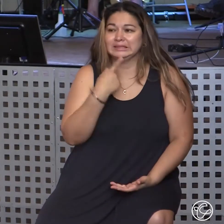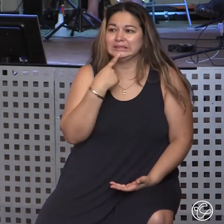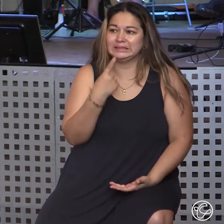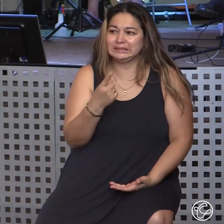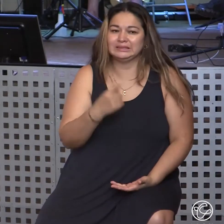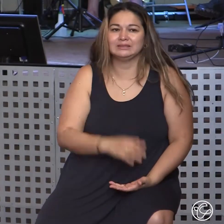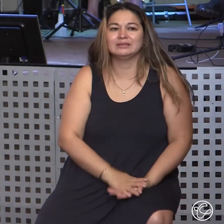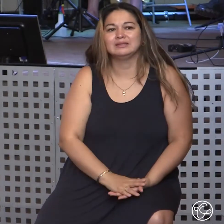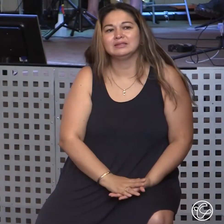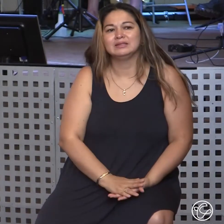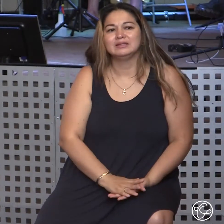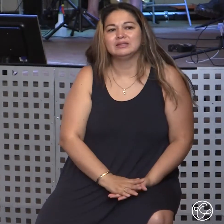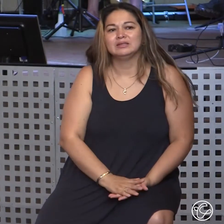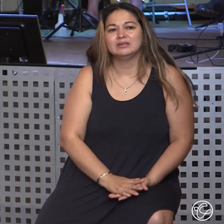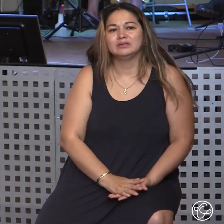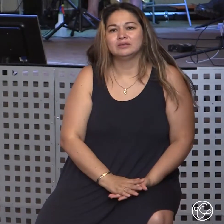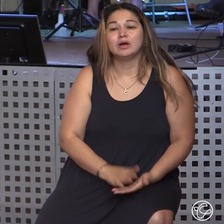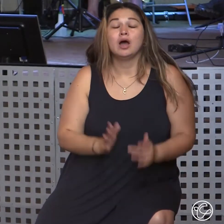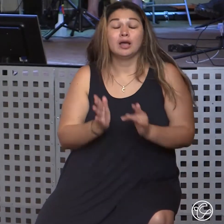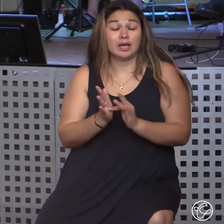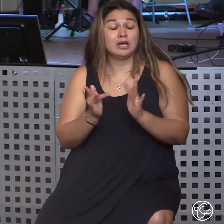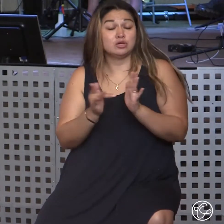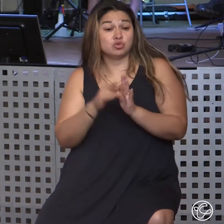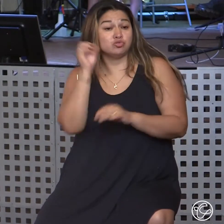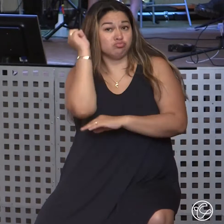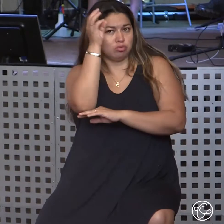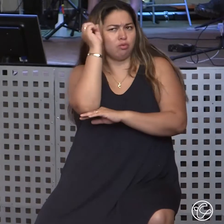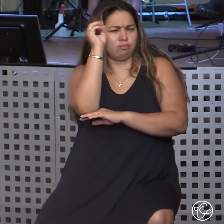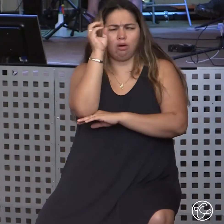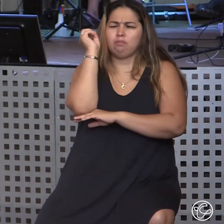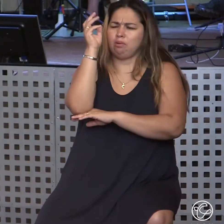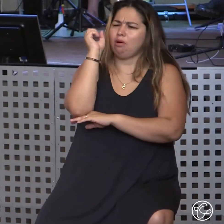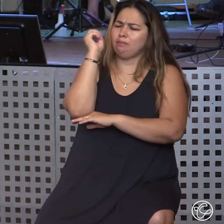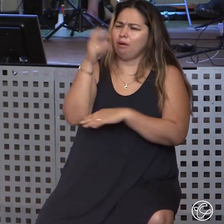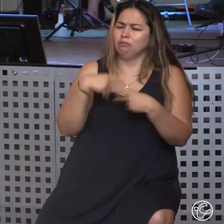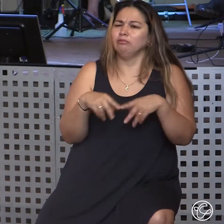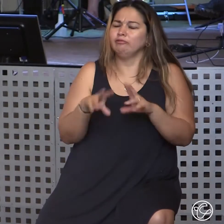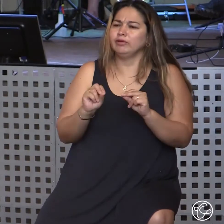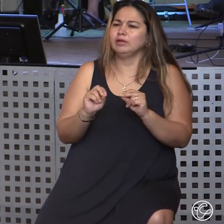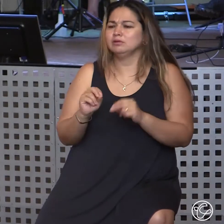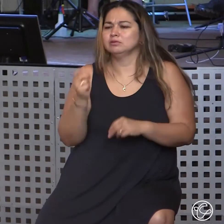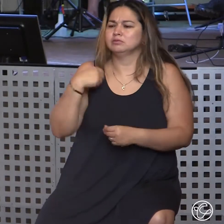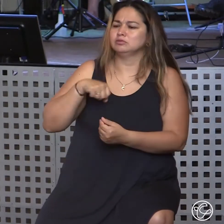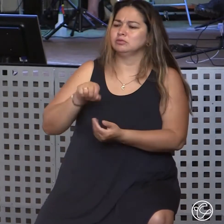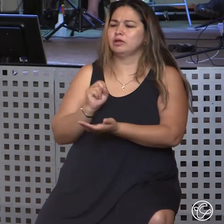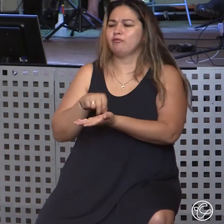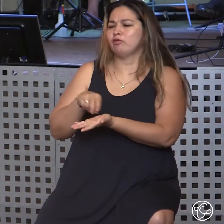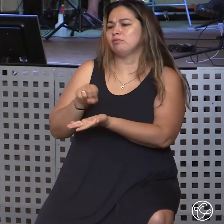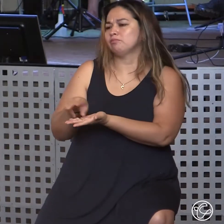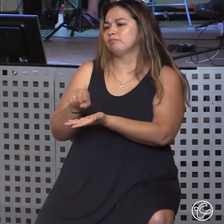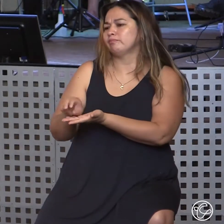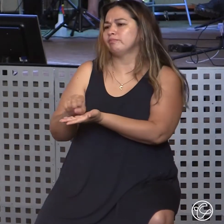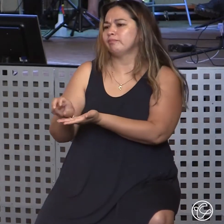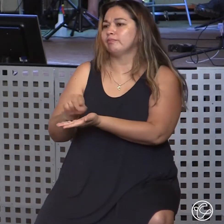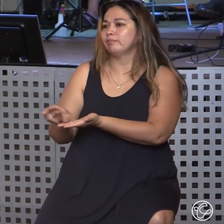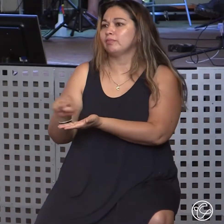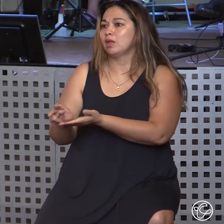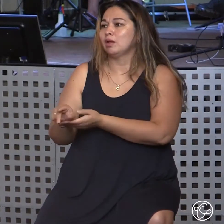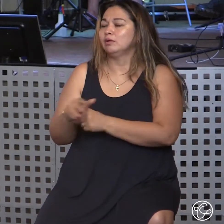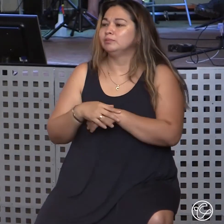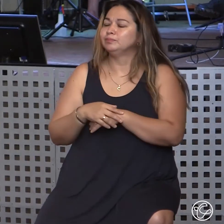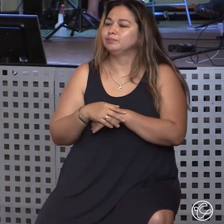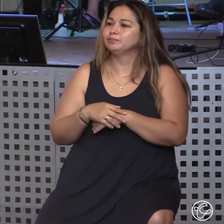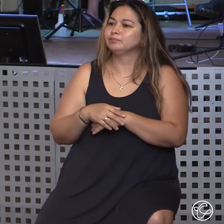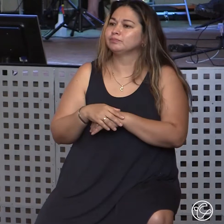dice, aconteció que cuando terminó Jesús estas parábolas, verso 53, se fue de allí. Y venido a su